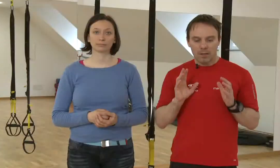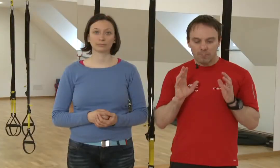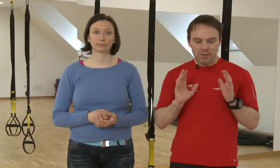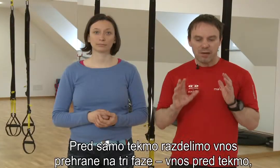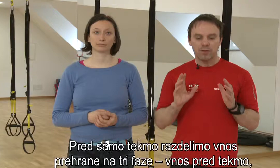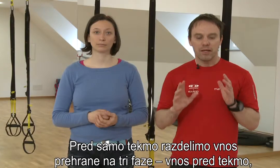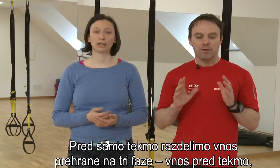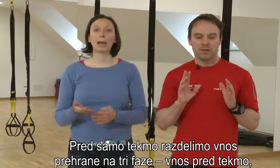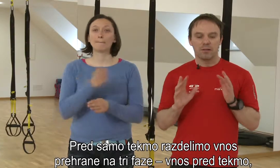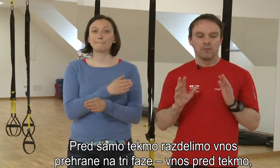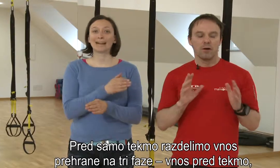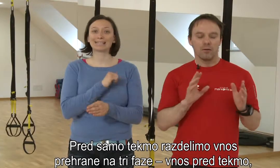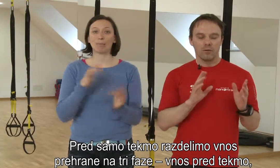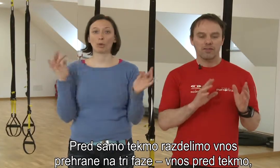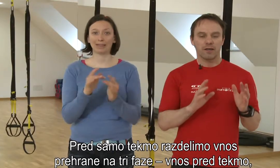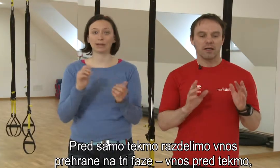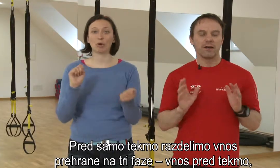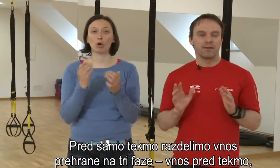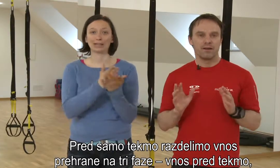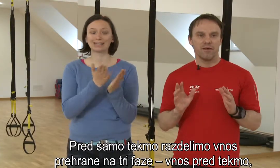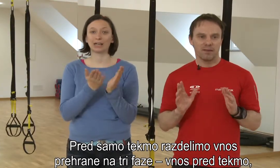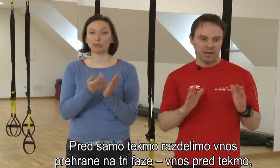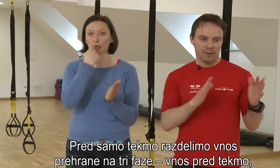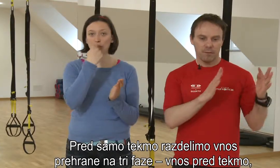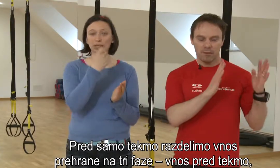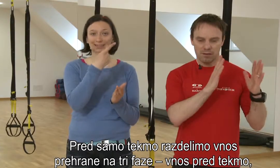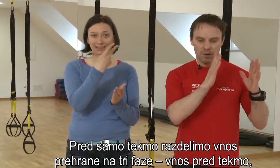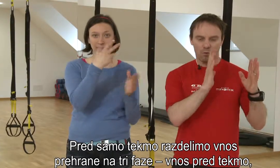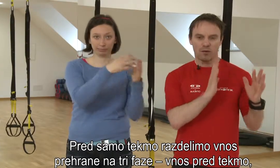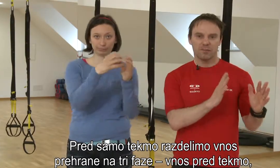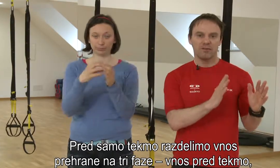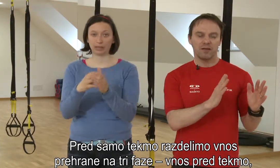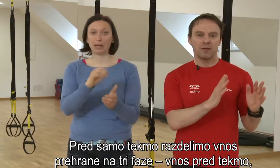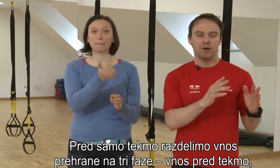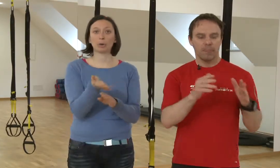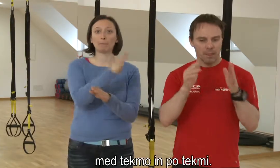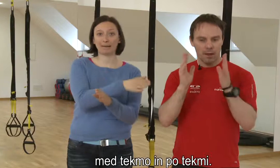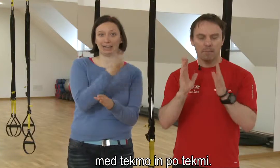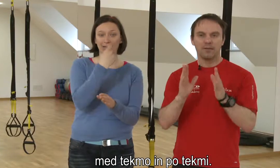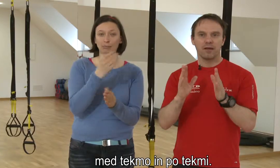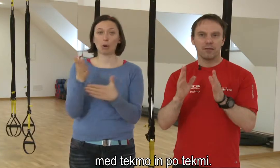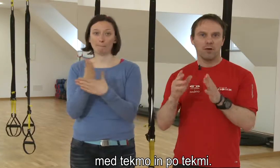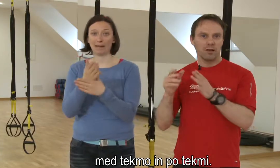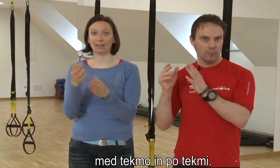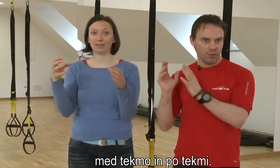Pred samo tekmo razdelimo vnos prehrane na 3 faze. Se pravi, vnos pred tekmo, med tekmo in po